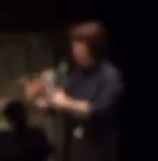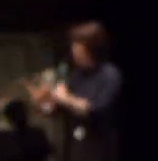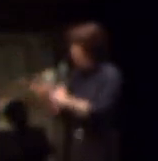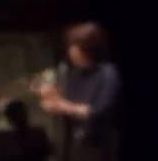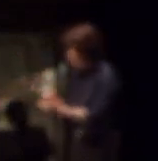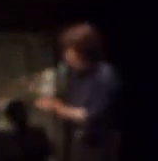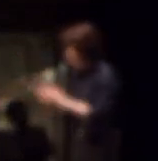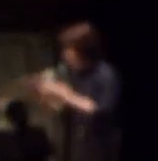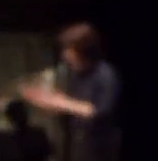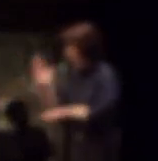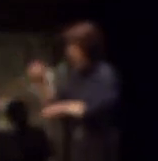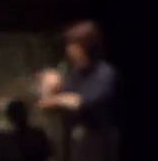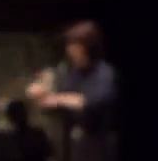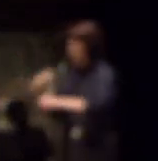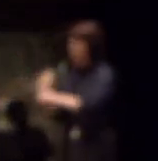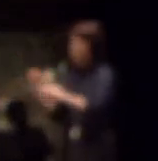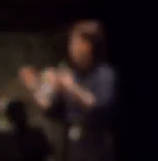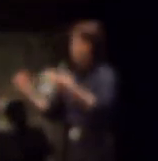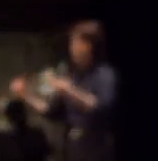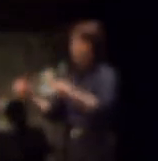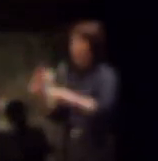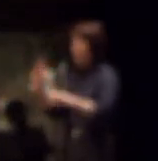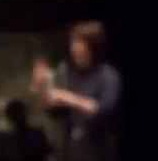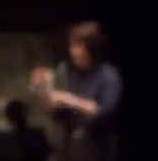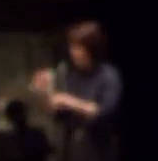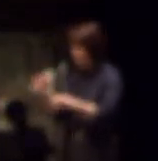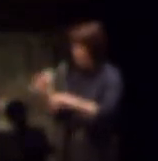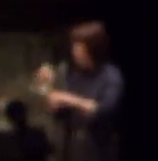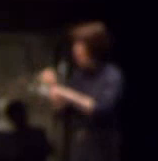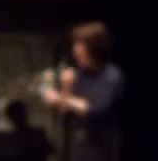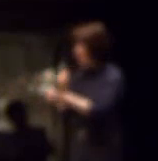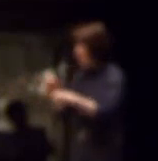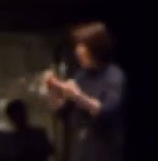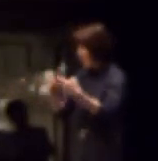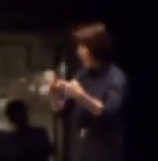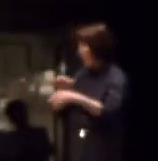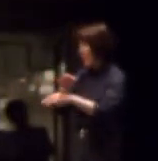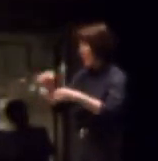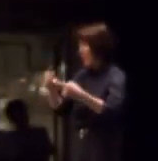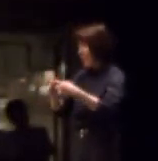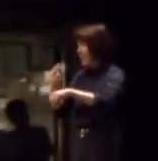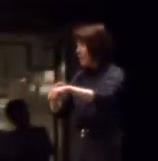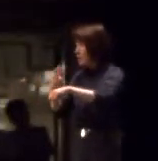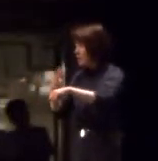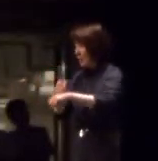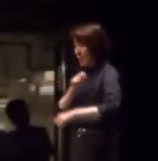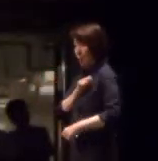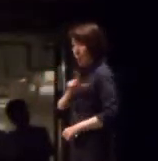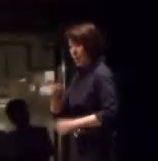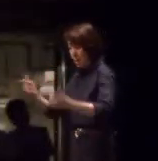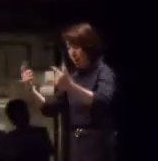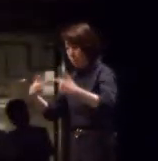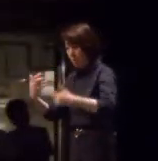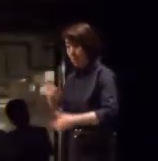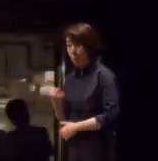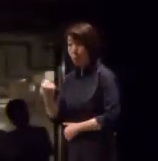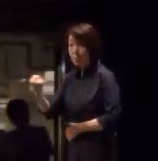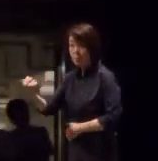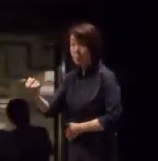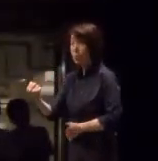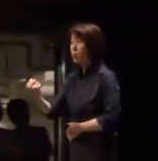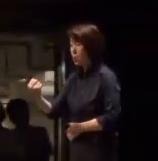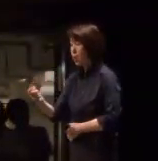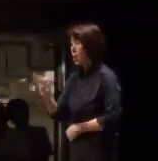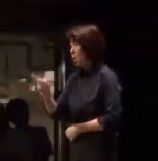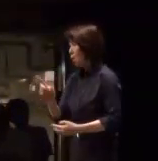取るが、核兵器製造の経済的技術的ポテンシャルは常に保持するとともに、